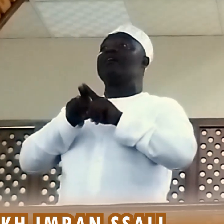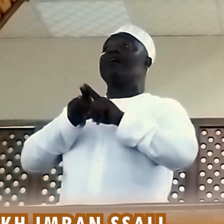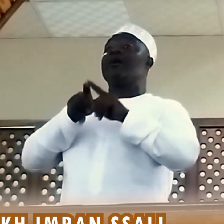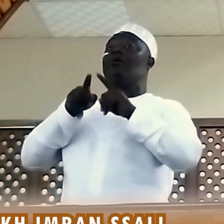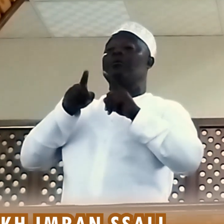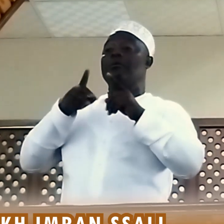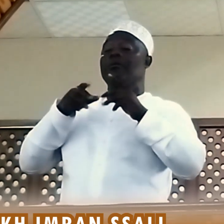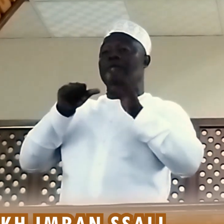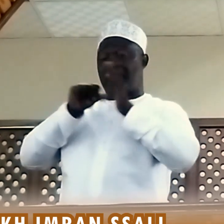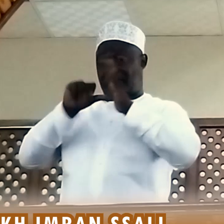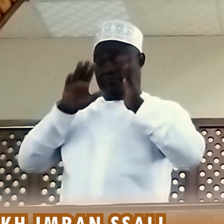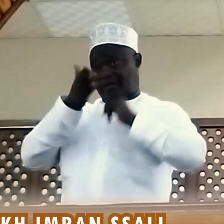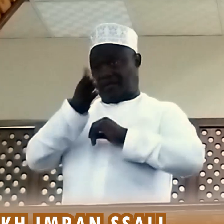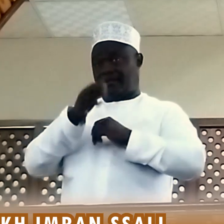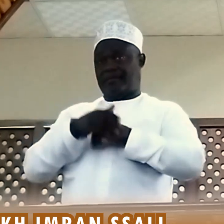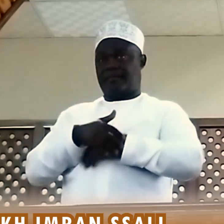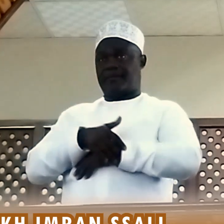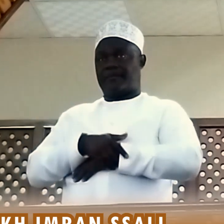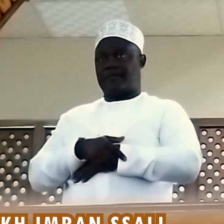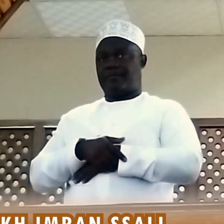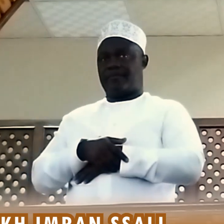والتزوير